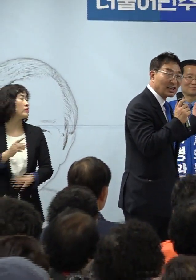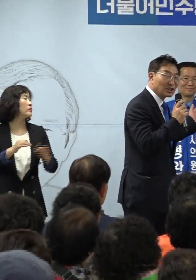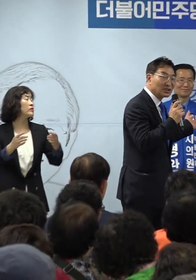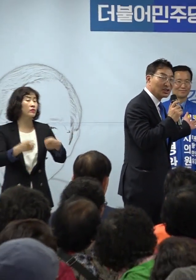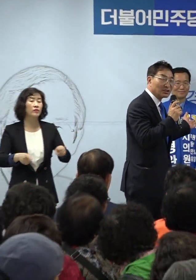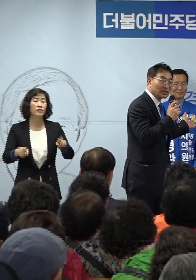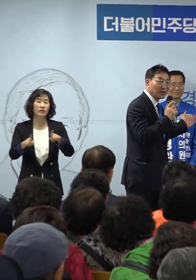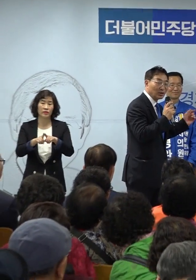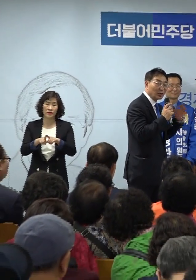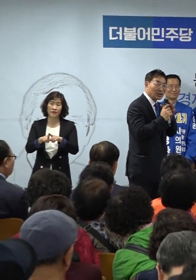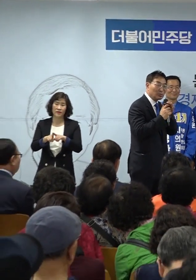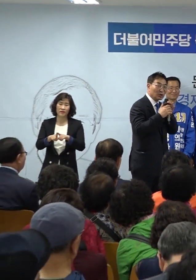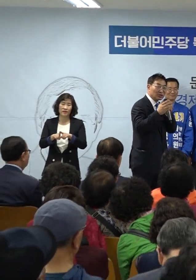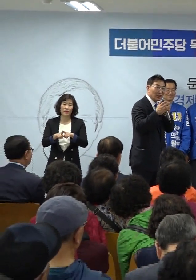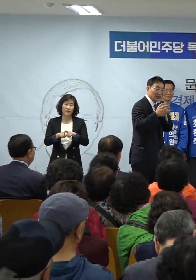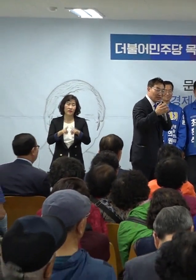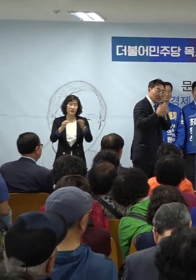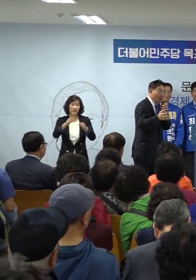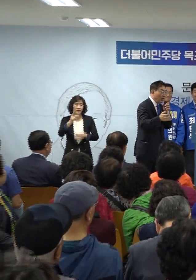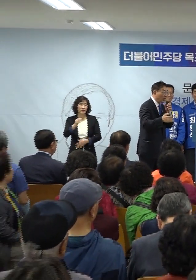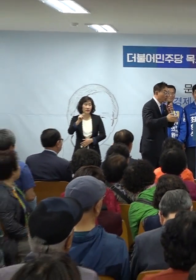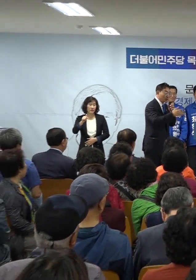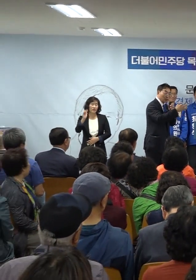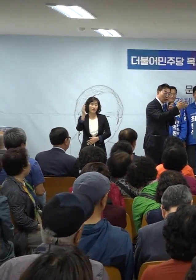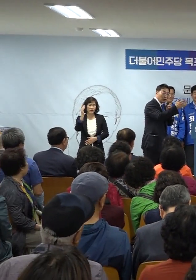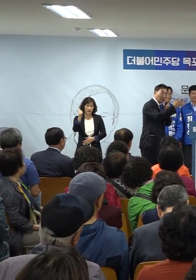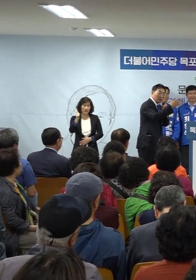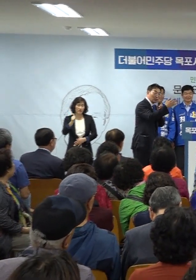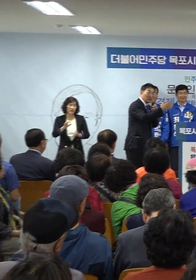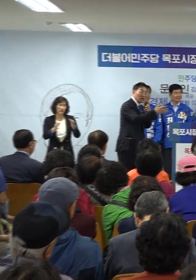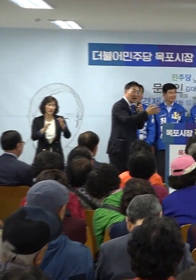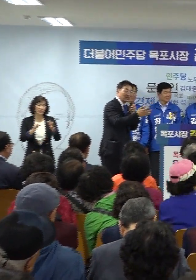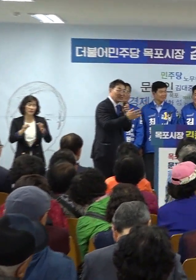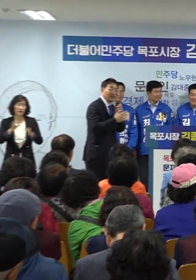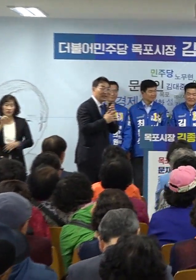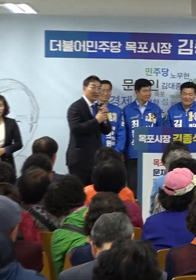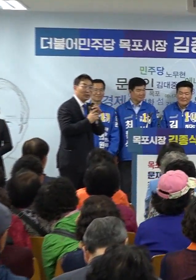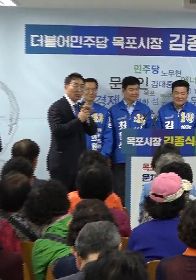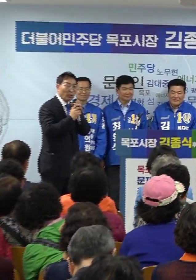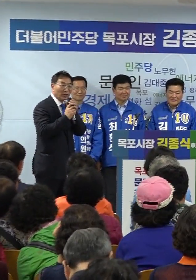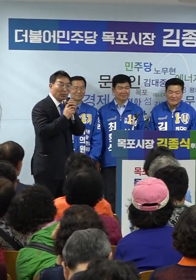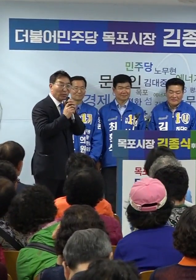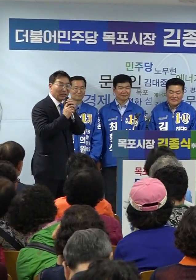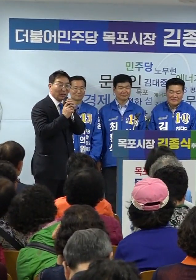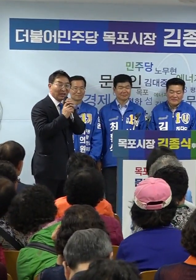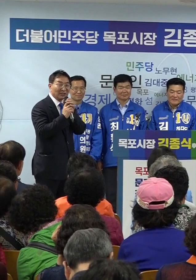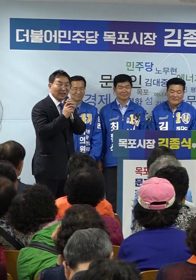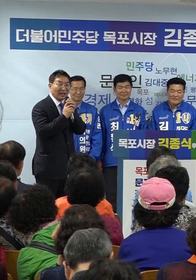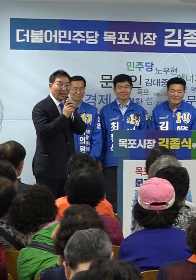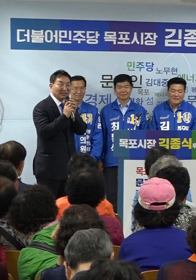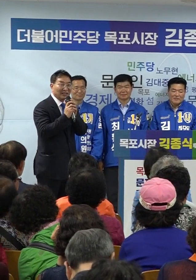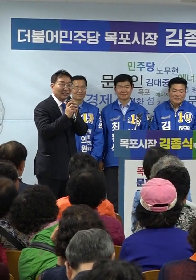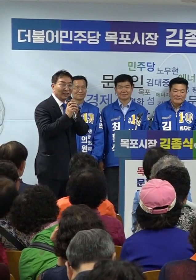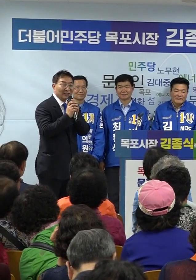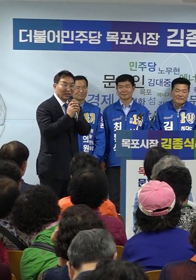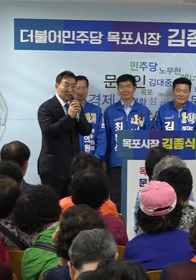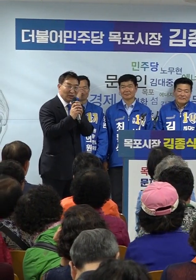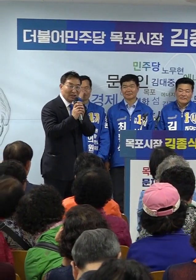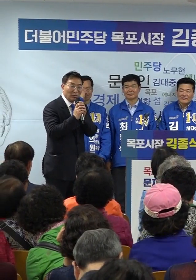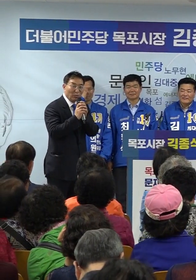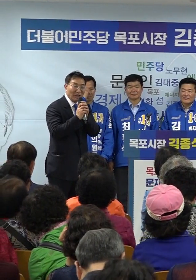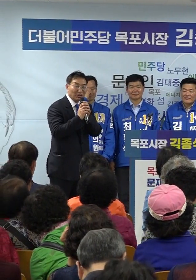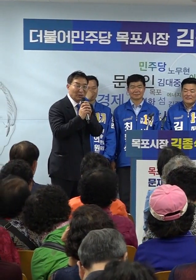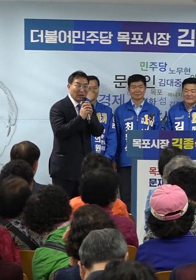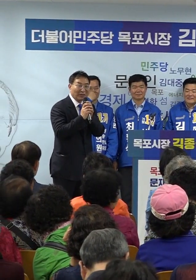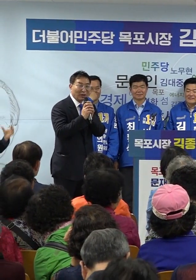같이 당선시켰던 우리 김종식 시장과 김영록 도지사와 같이 우리 목표를 목표답게 만들 때 같이